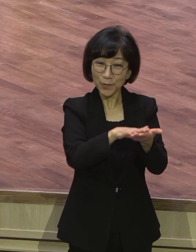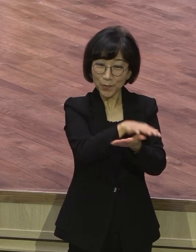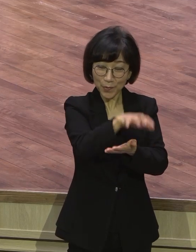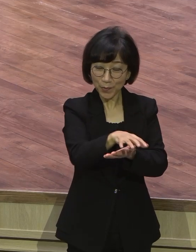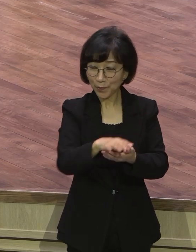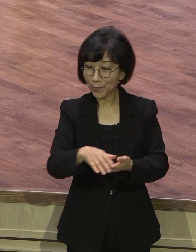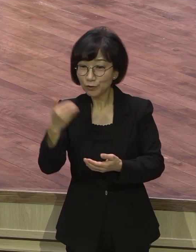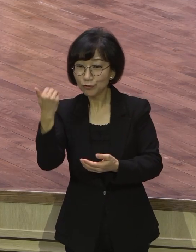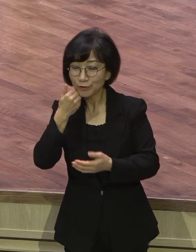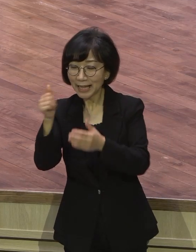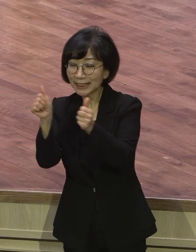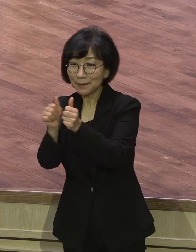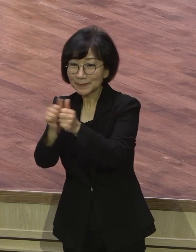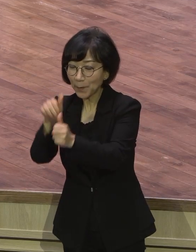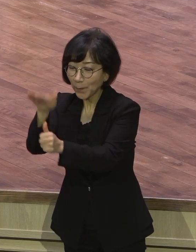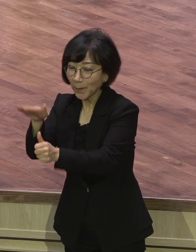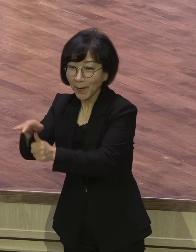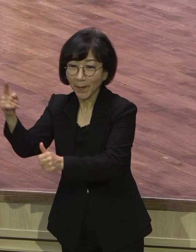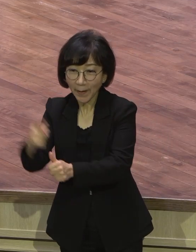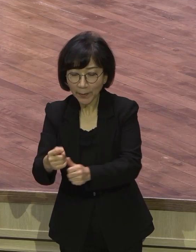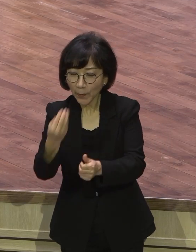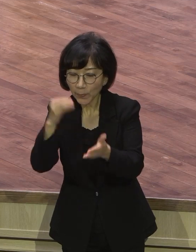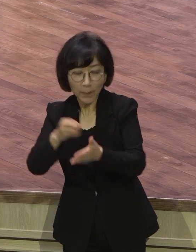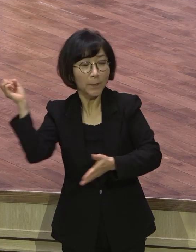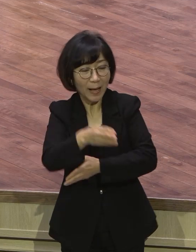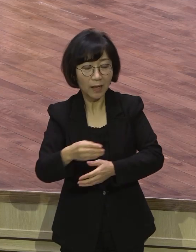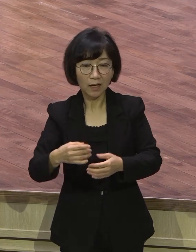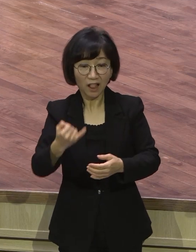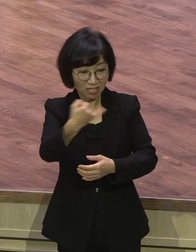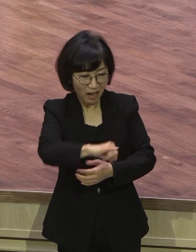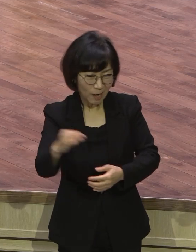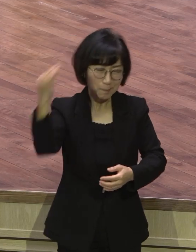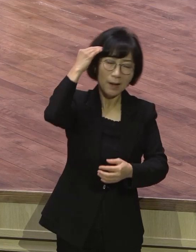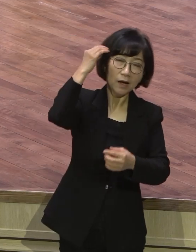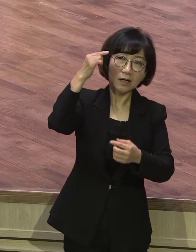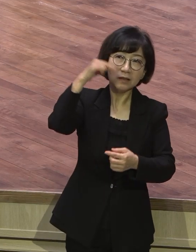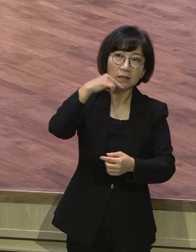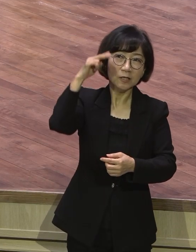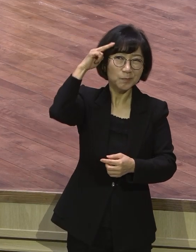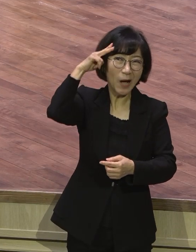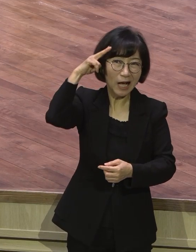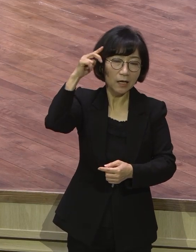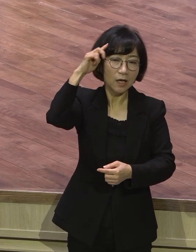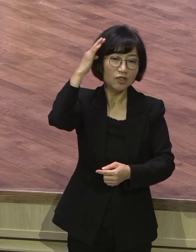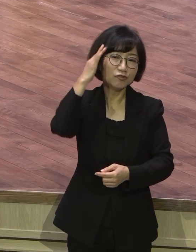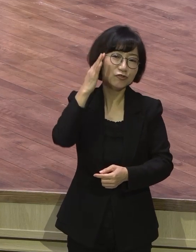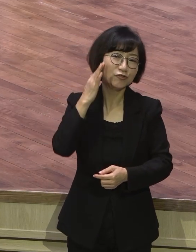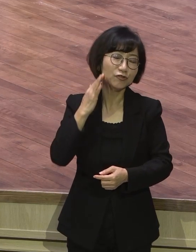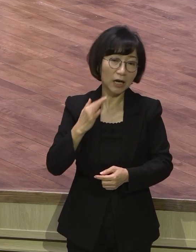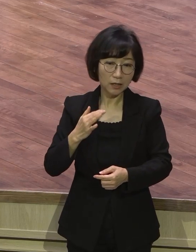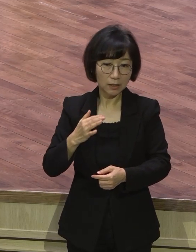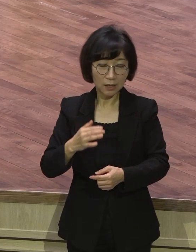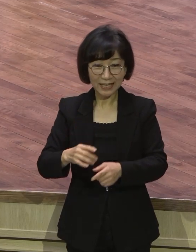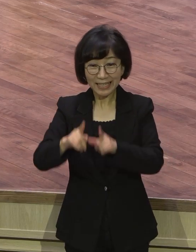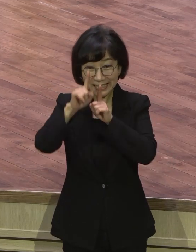때린거에요. 돌로 쳐가지고 찢어져서 피가 났어요. 그때 이 성격이 불같은 친구에요.